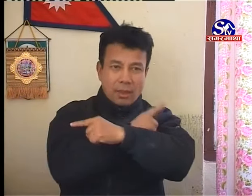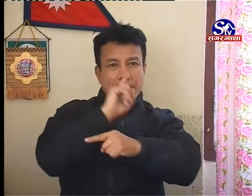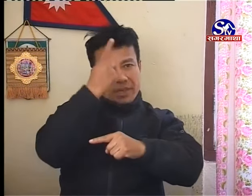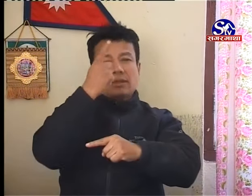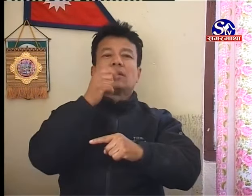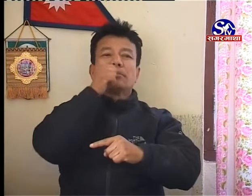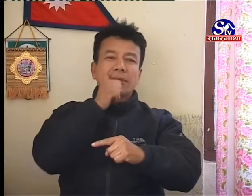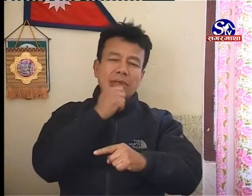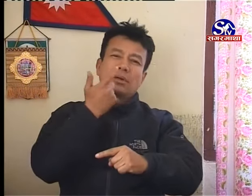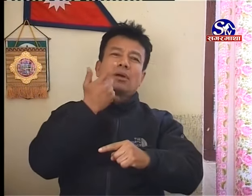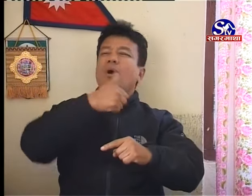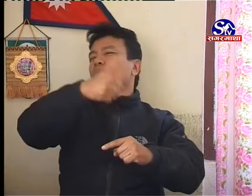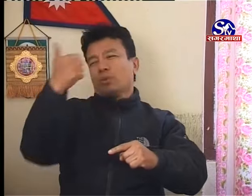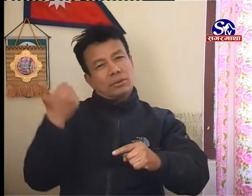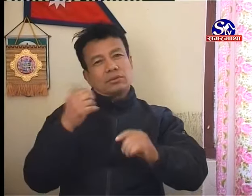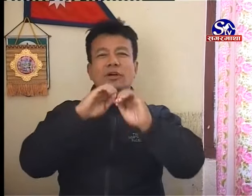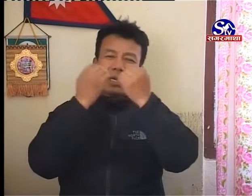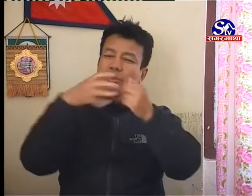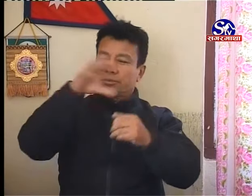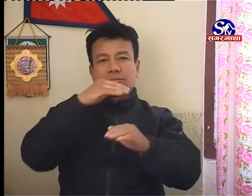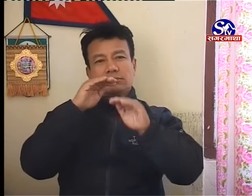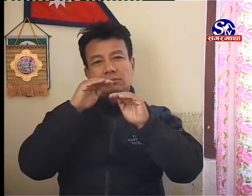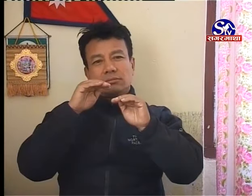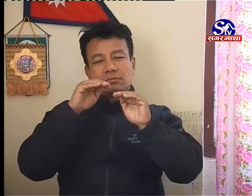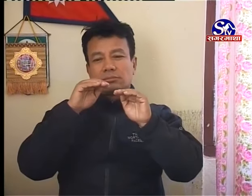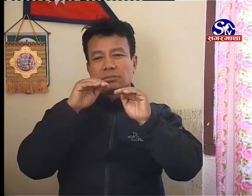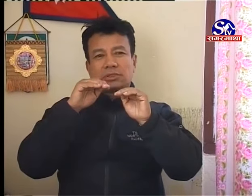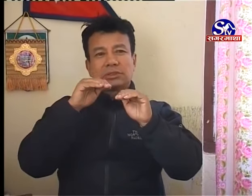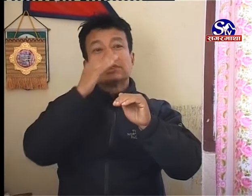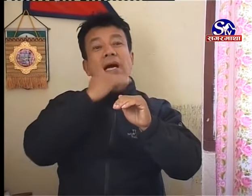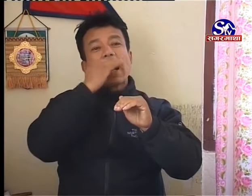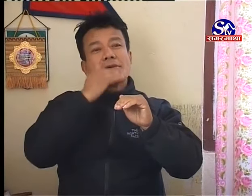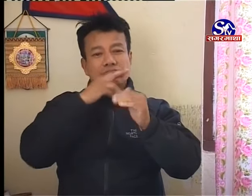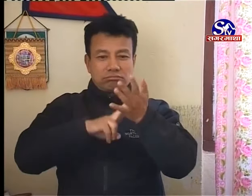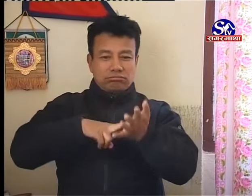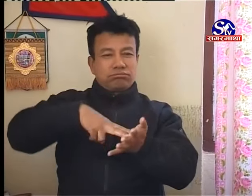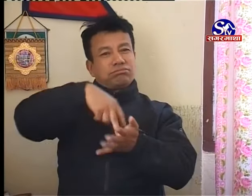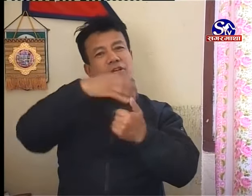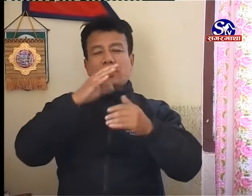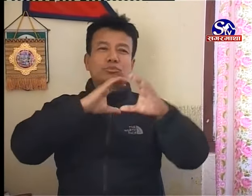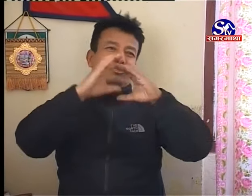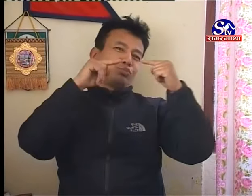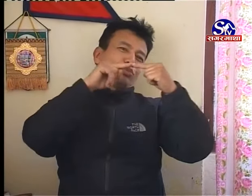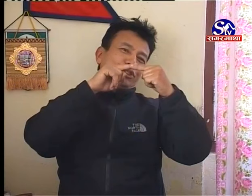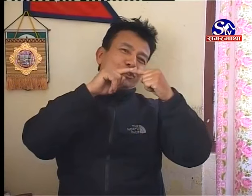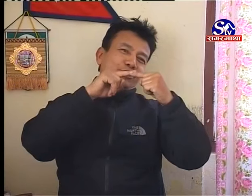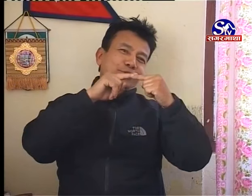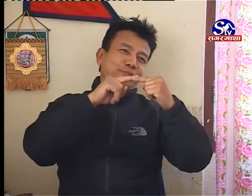शून्य समाज र हाम्रो बहिरा समाजसँग चाहिँ त्यो नमिल्न सक्छ भनेर चाहिँ हामीले चाहिँ साङ्केतिक भाषाको तालिम गराउनु आयौँ, अनि